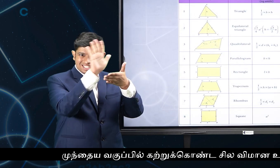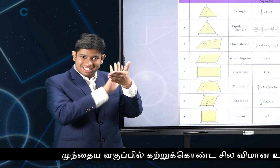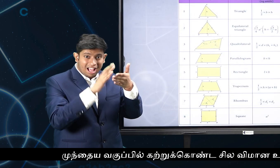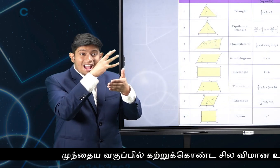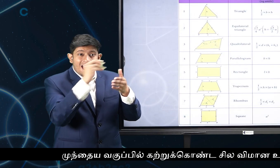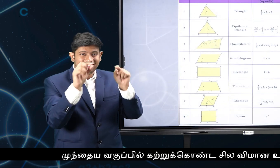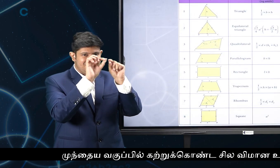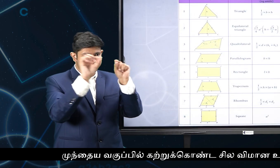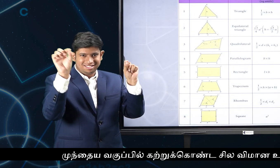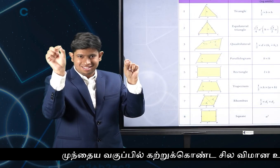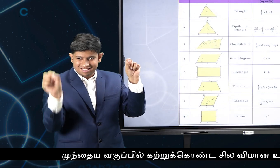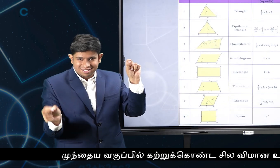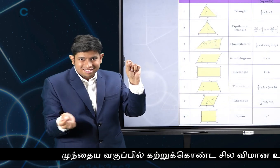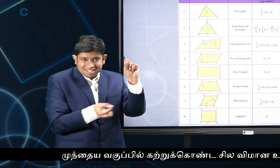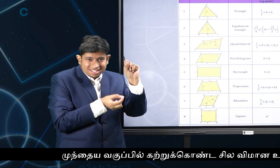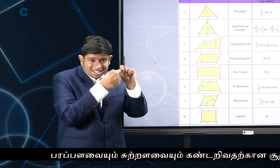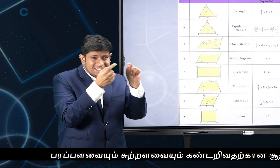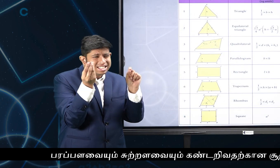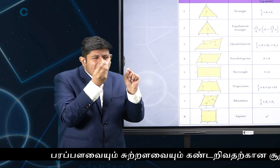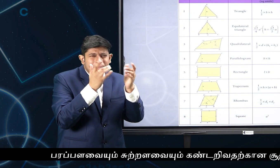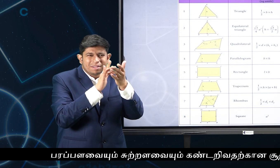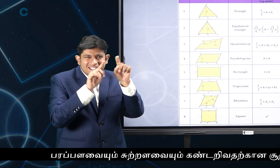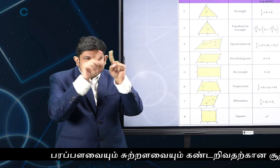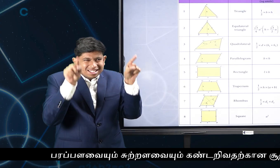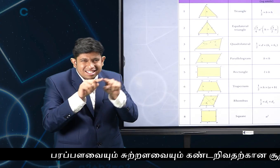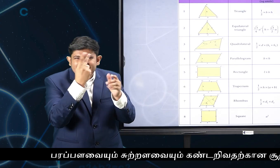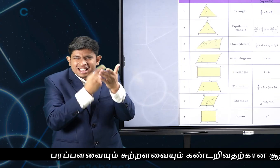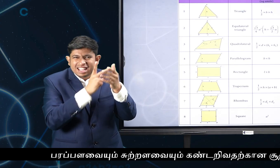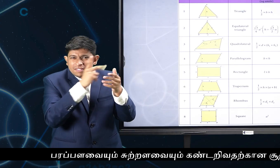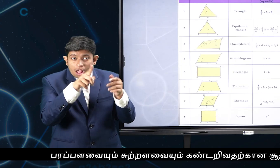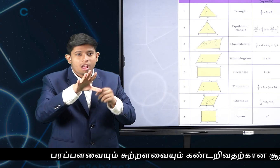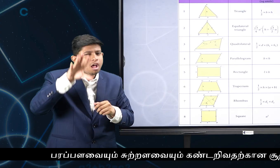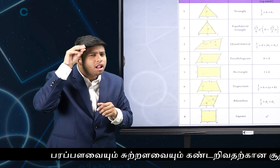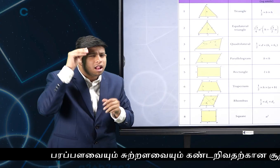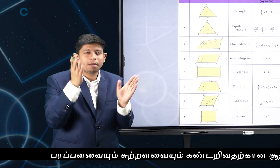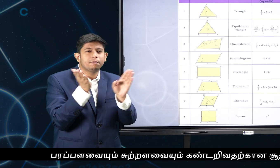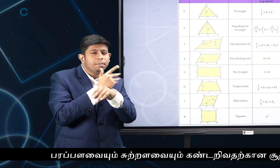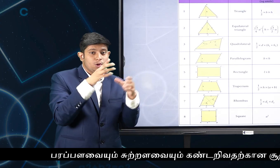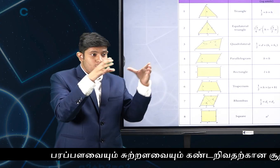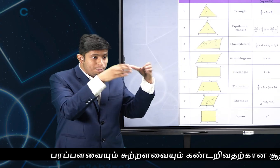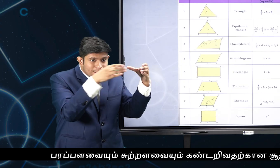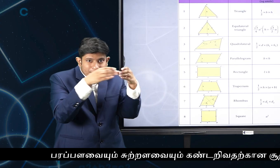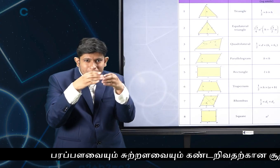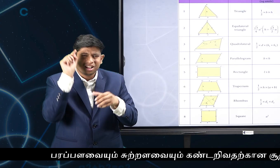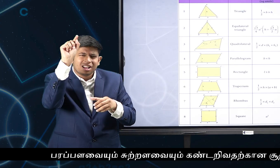சில சமதளத்தின் உருவங்களின் பரப்பளவையும் சுற்றளவையும் கண்டறிவதற்கான சூத்திரங்கள்